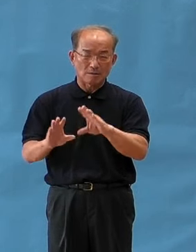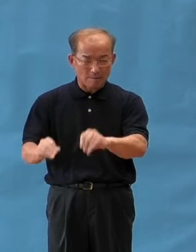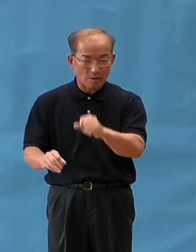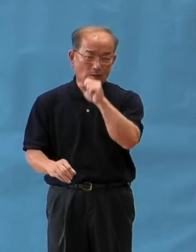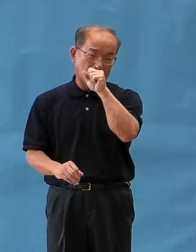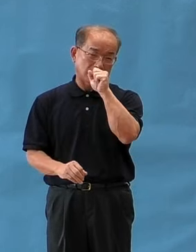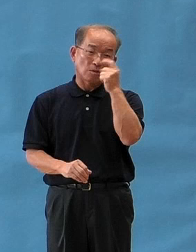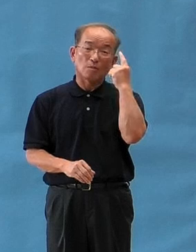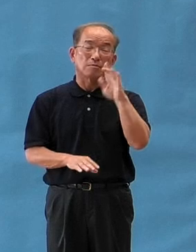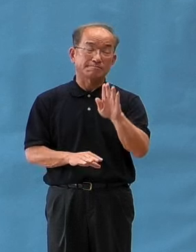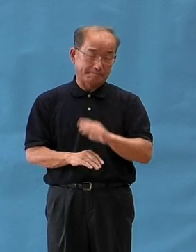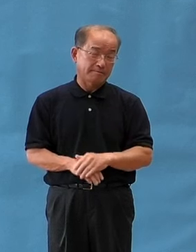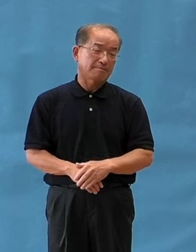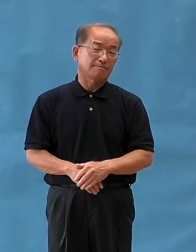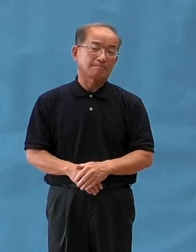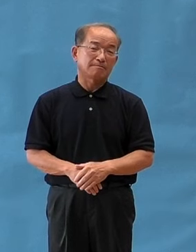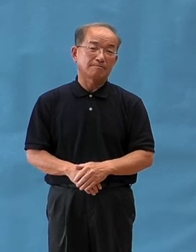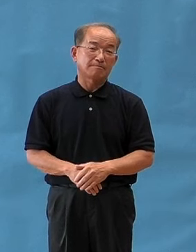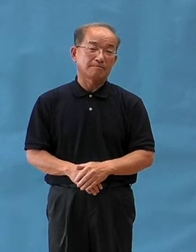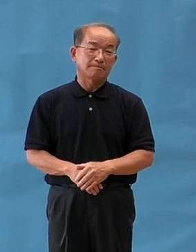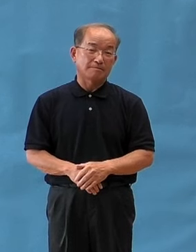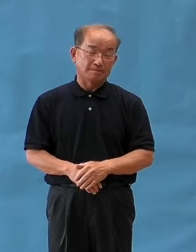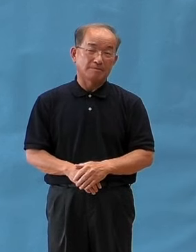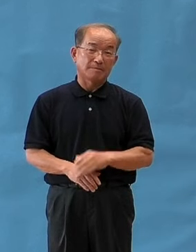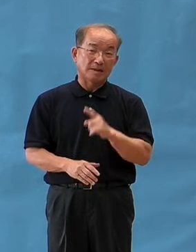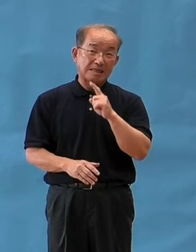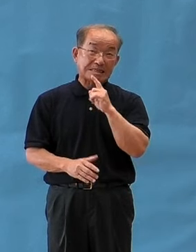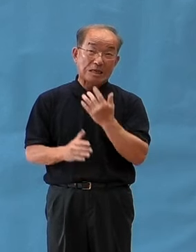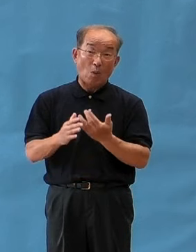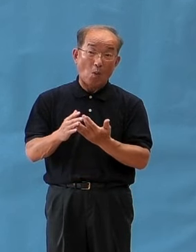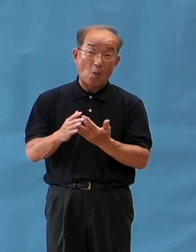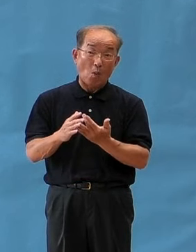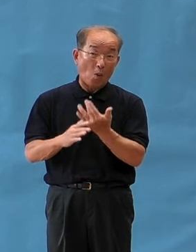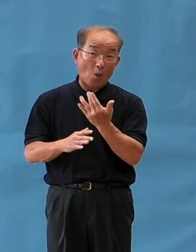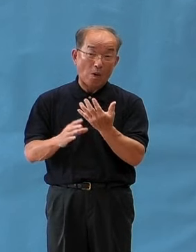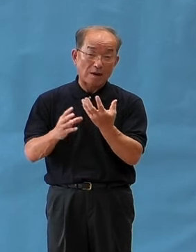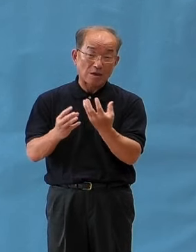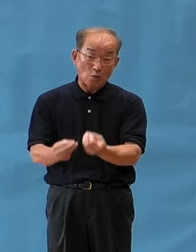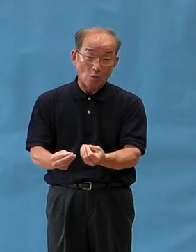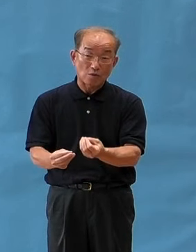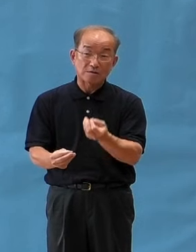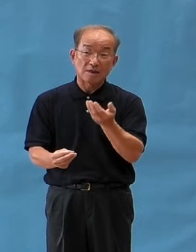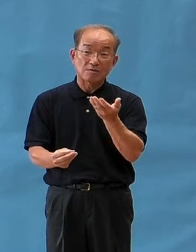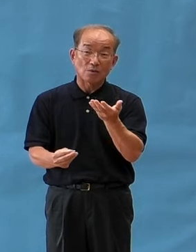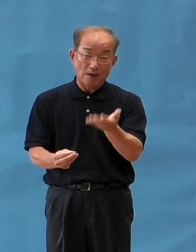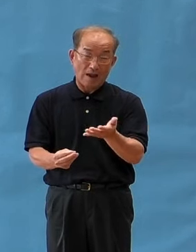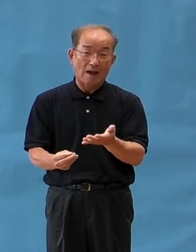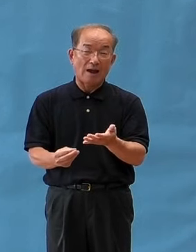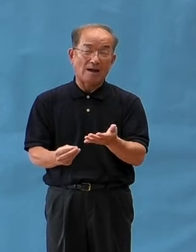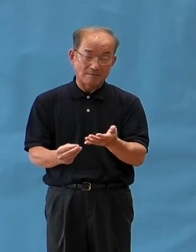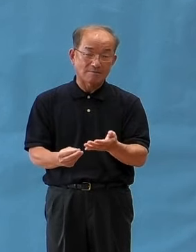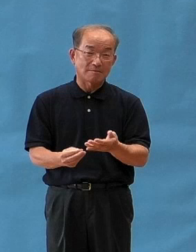もうそのなんかもうその火を消そうとしてるのかガソリンかけてるのかわかんない、